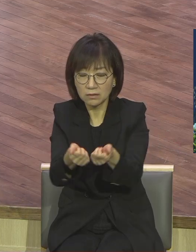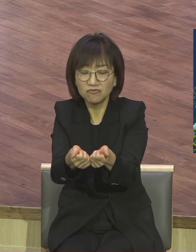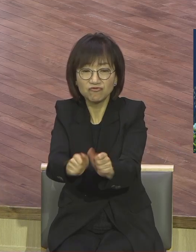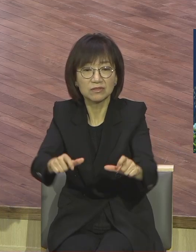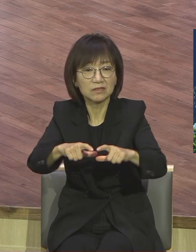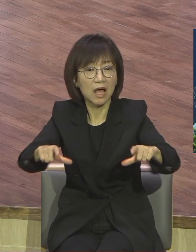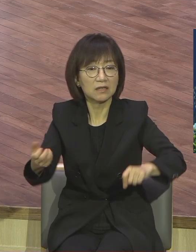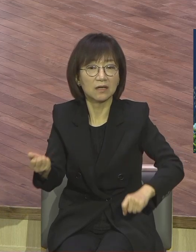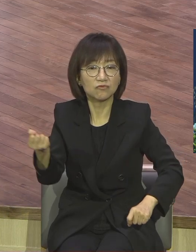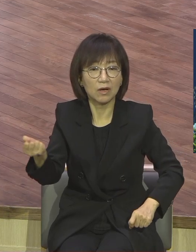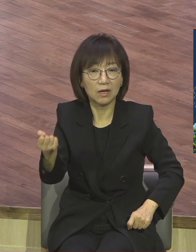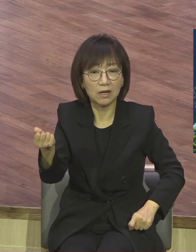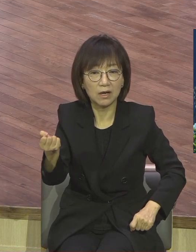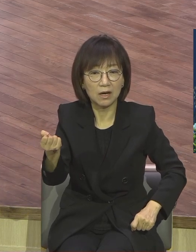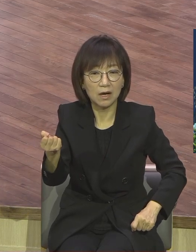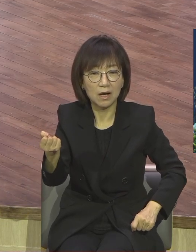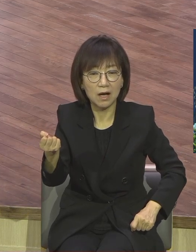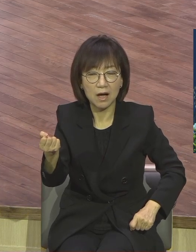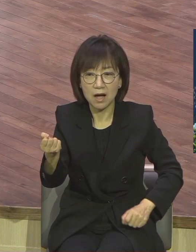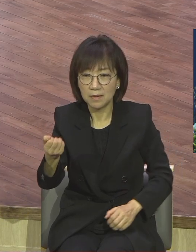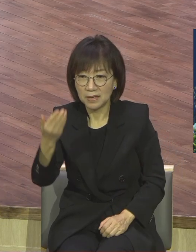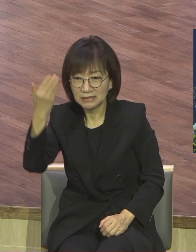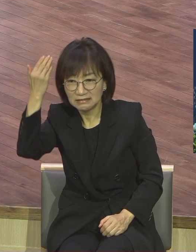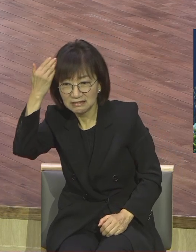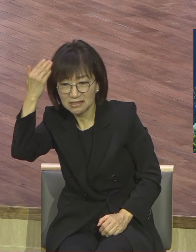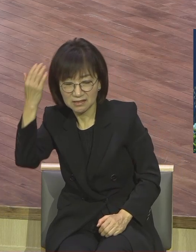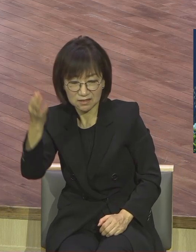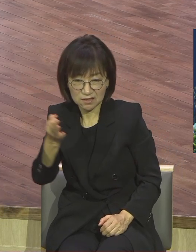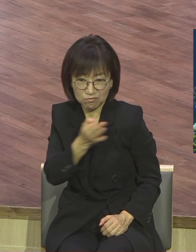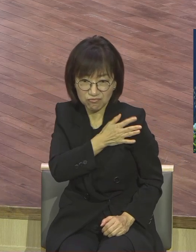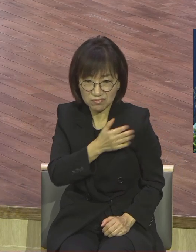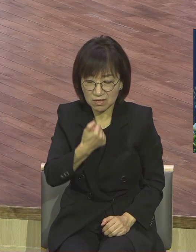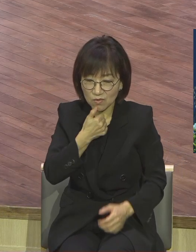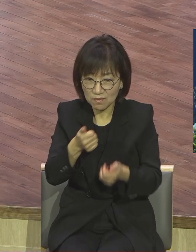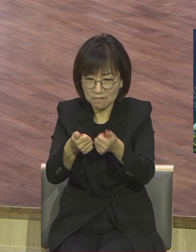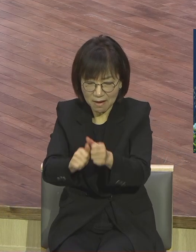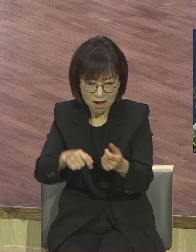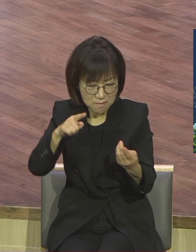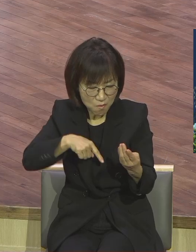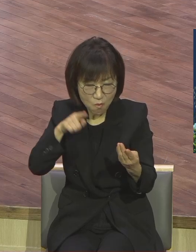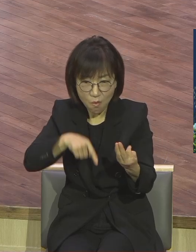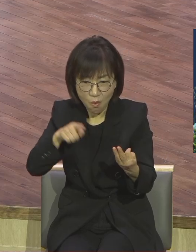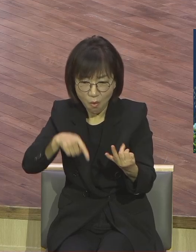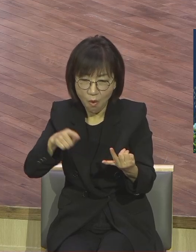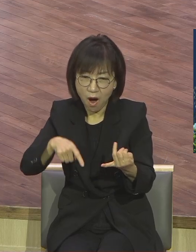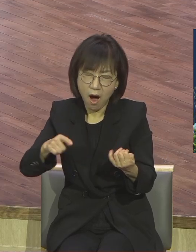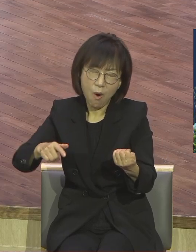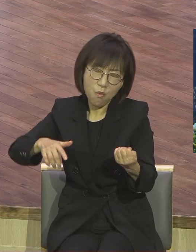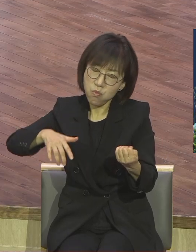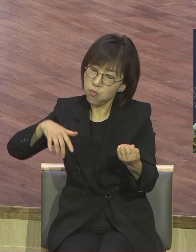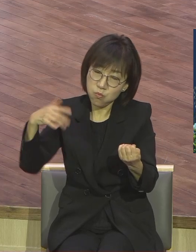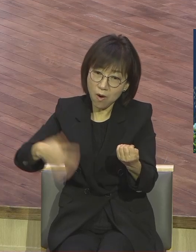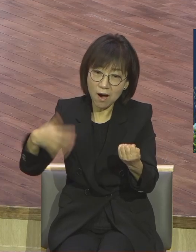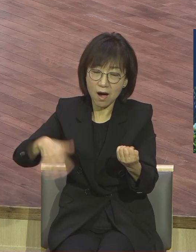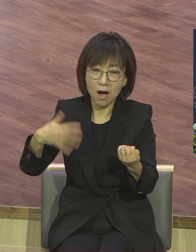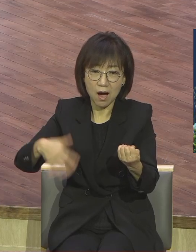뭐 세상 성격으로 볼 때는요, 바울을 따라갈 사람이 없을 정도로 당대